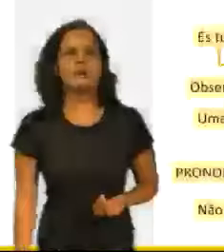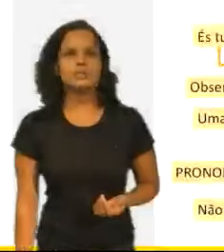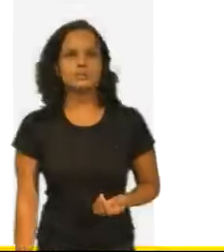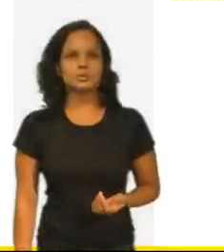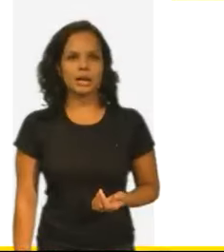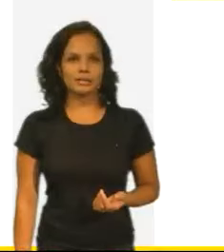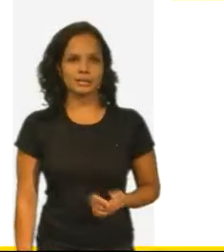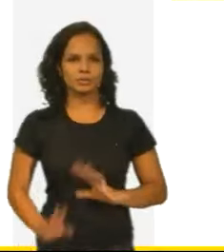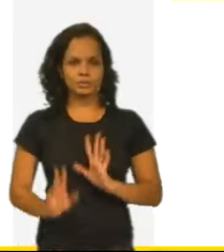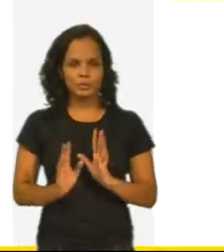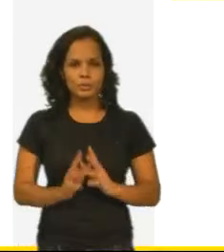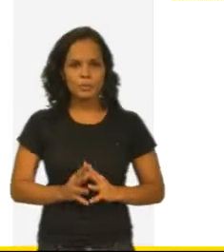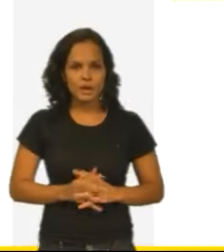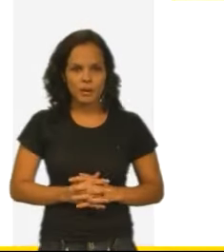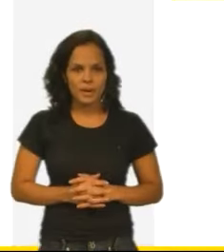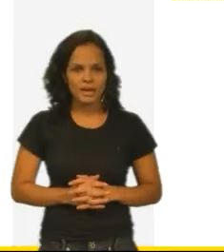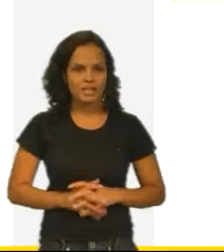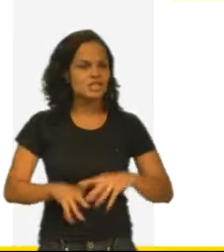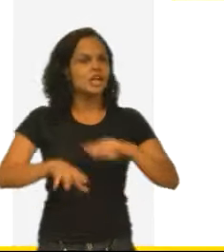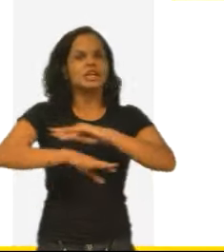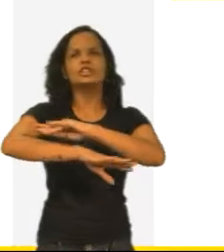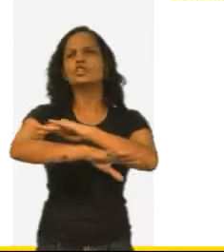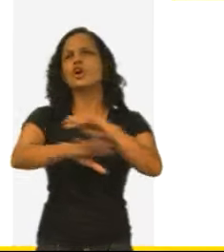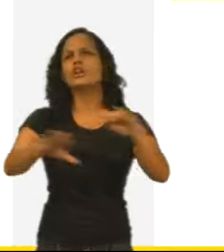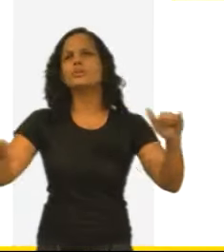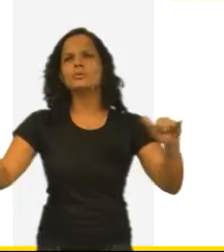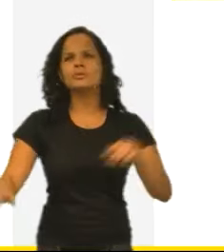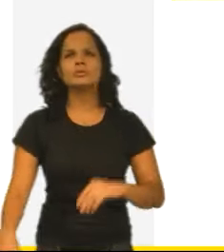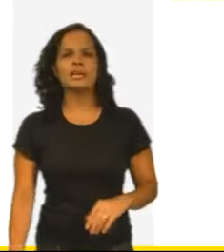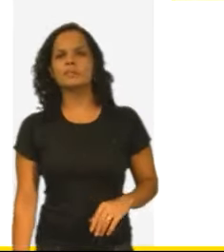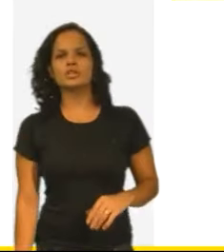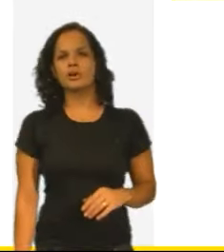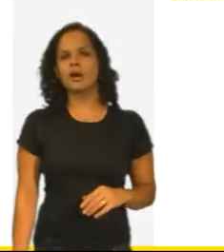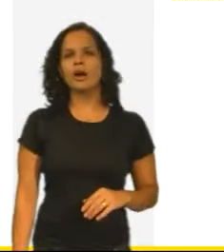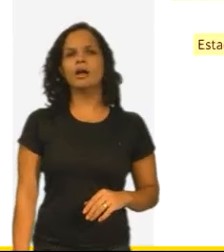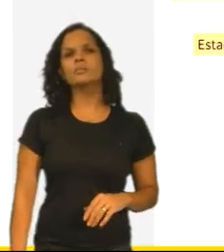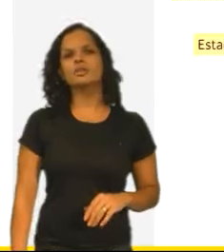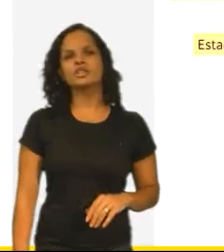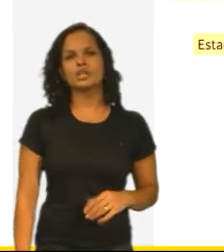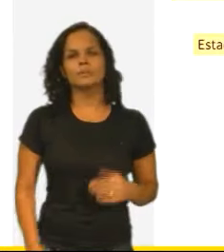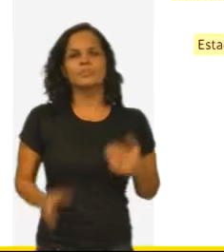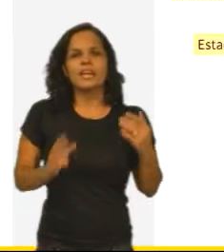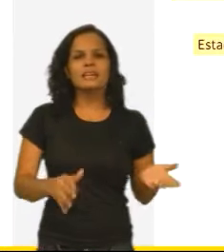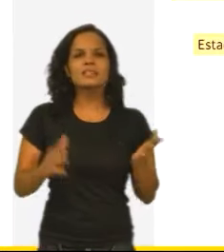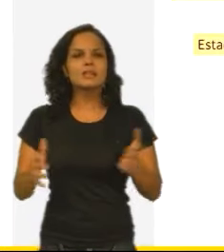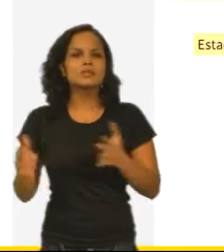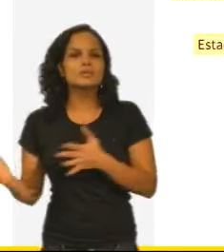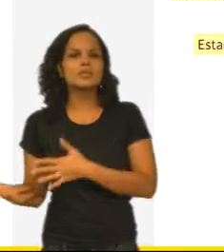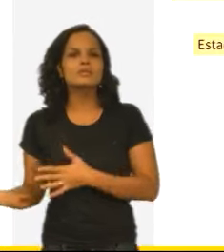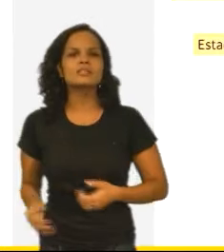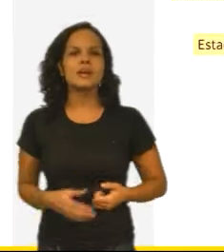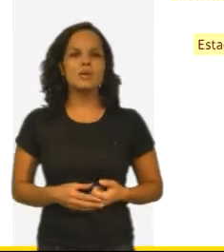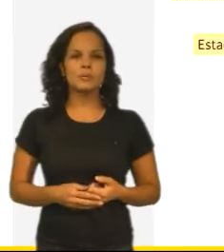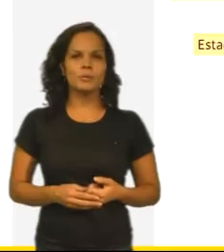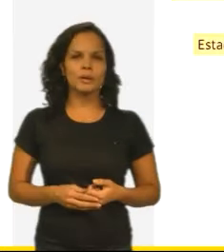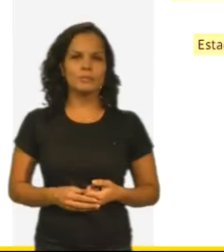Olha esse outro casinho, o tal do plural aparente. Todo mundo sabe de cor. Olha que bonitinho. Estados Unidos está com problemas